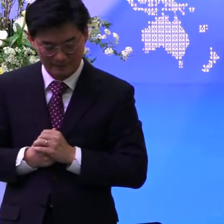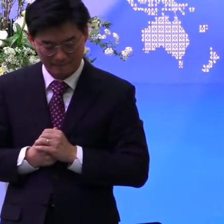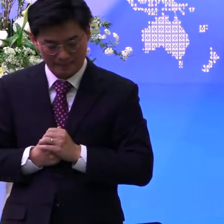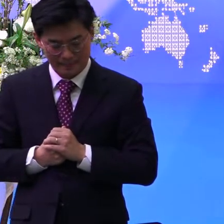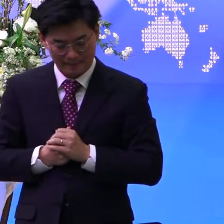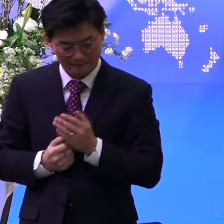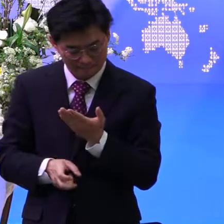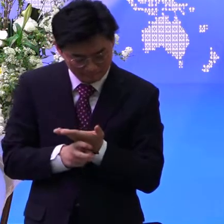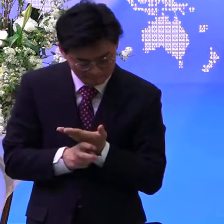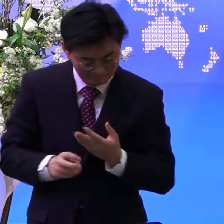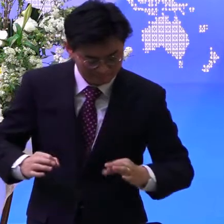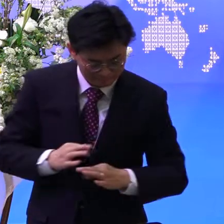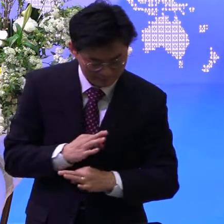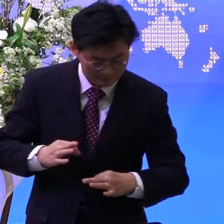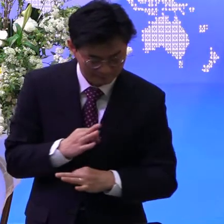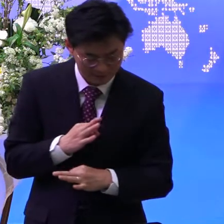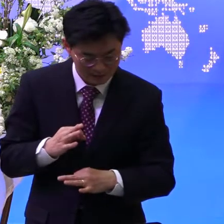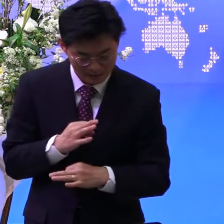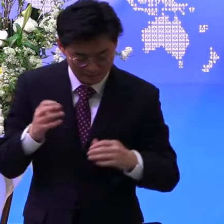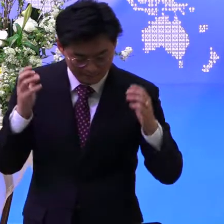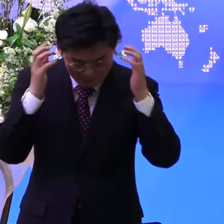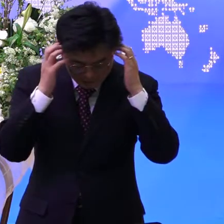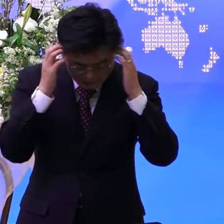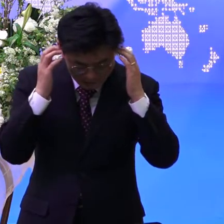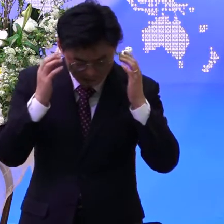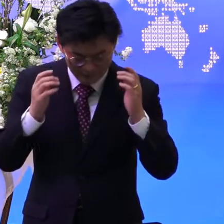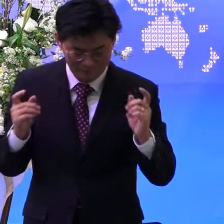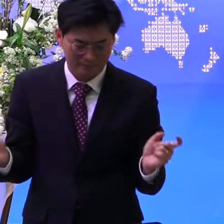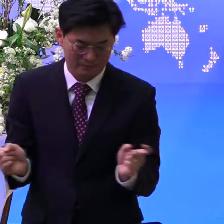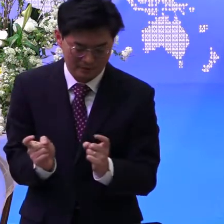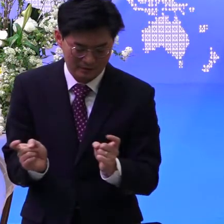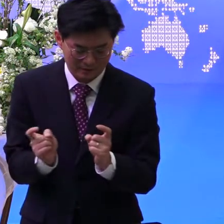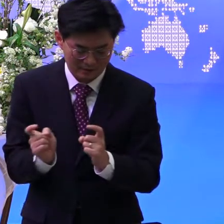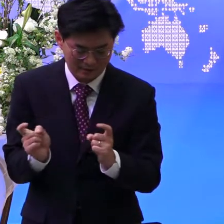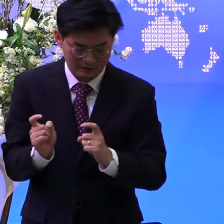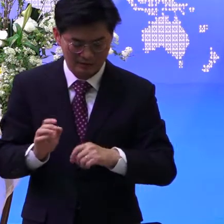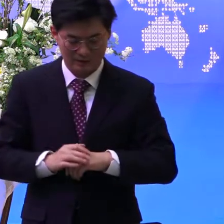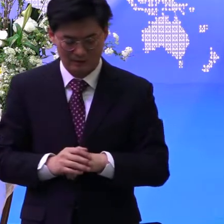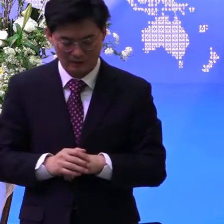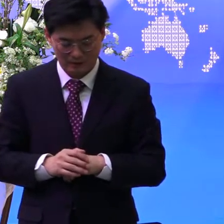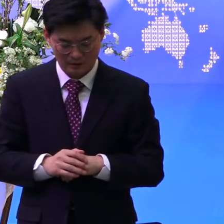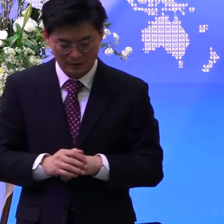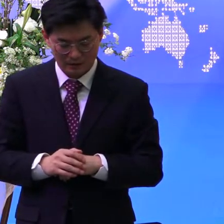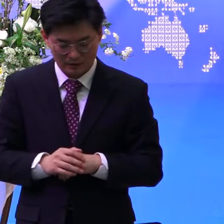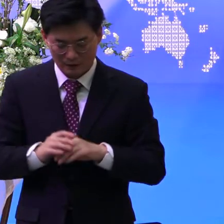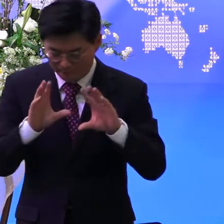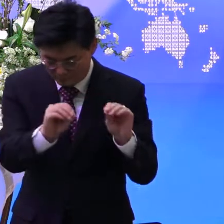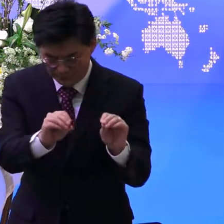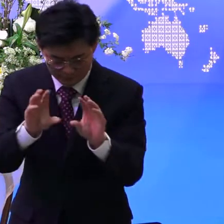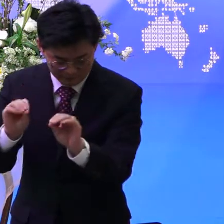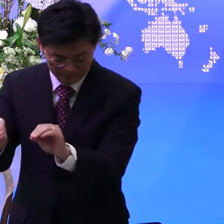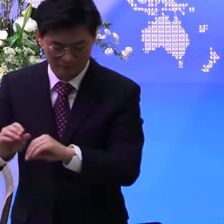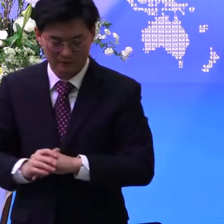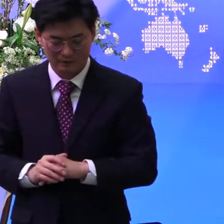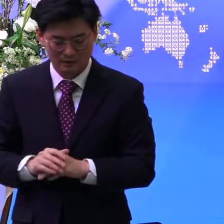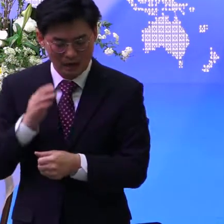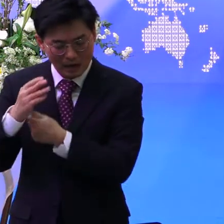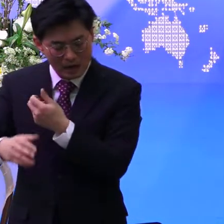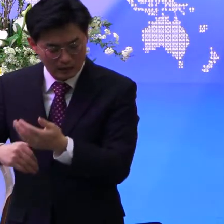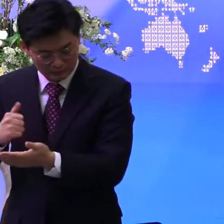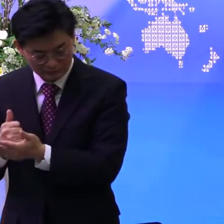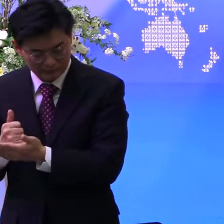불법과 거짓으로 허용할 줄 모르는 서로를 인정하지 않고 받은 인용의 대력으로 분류되고 있는 이 땅에